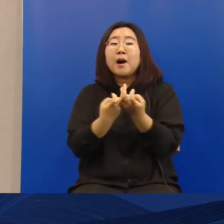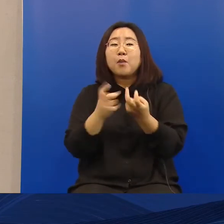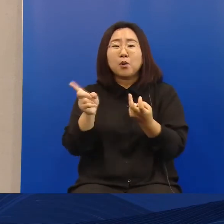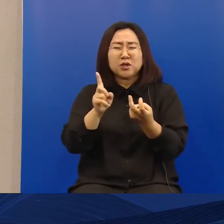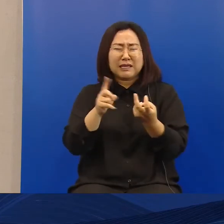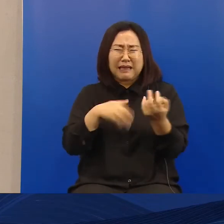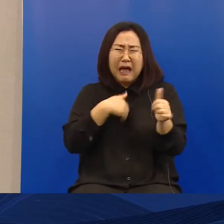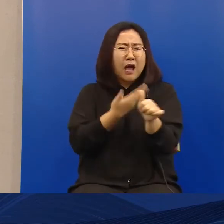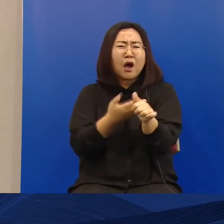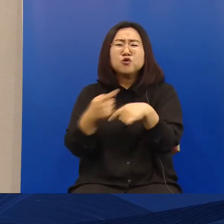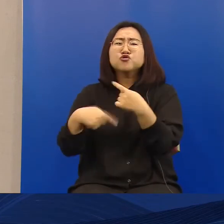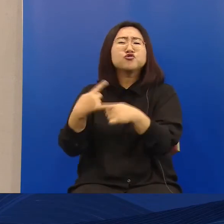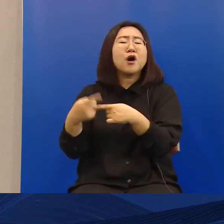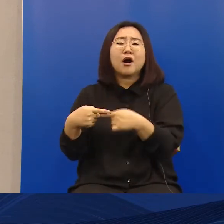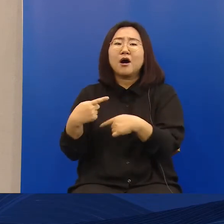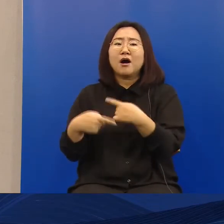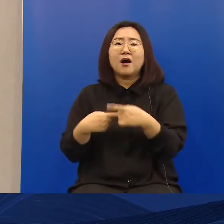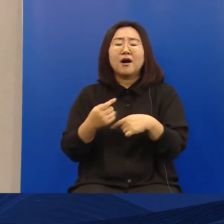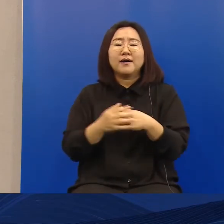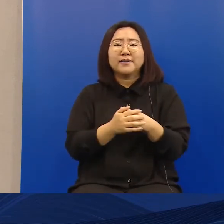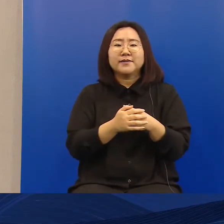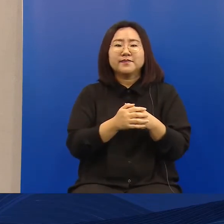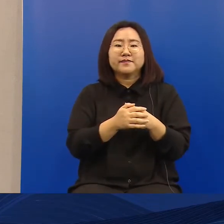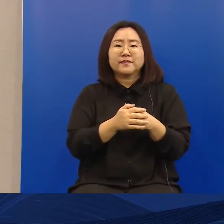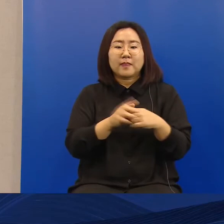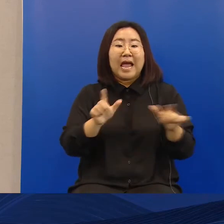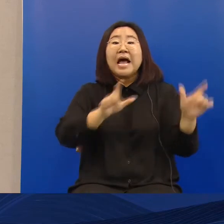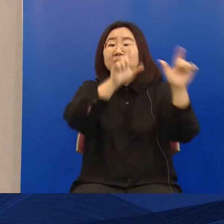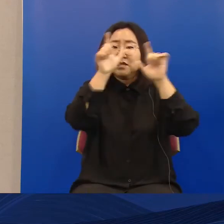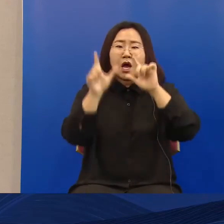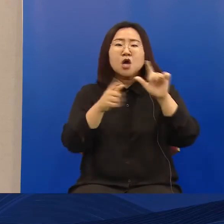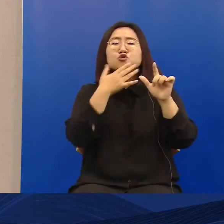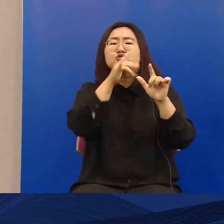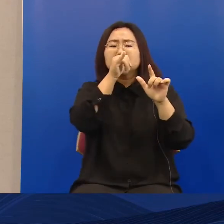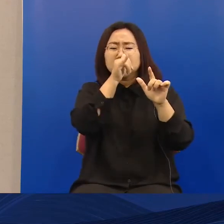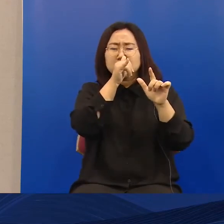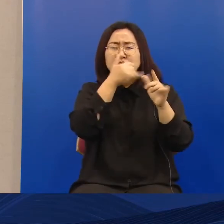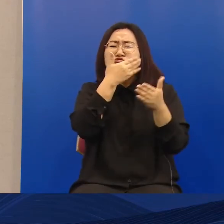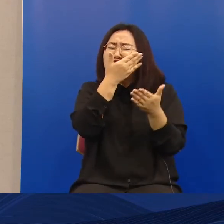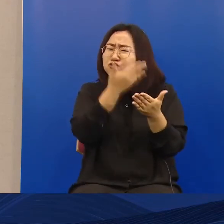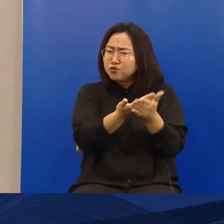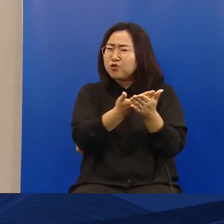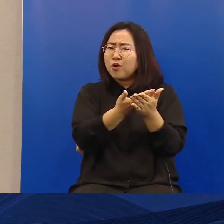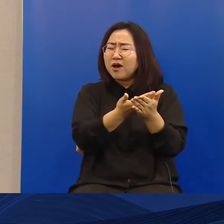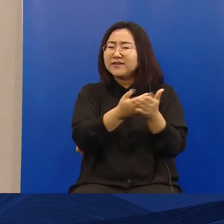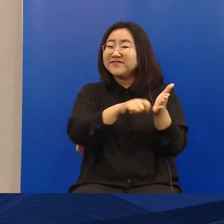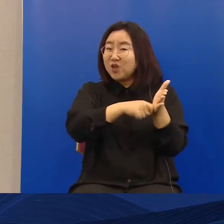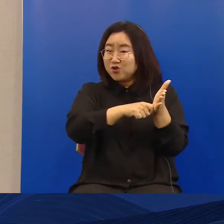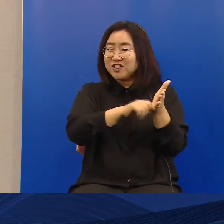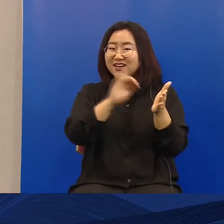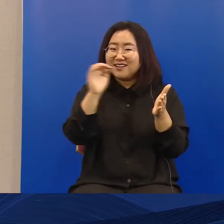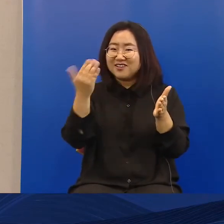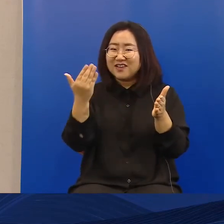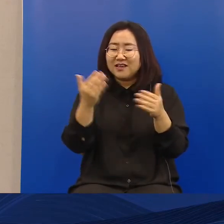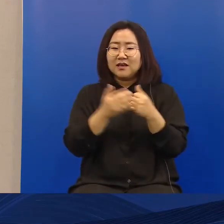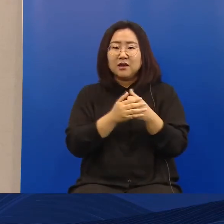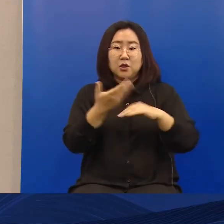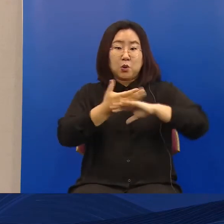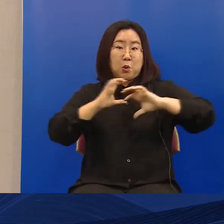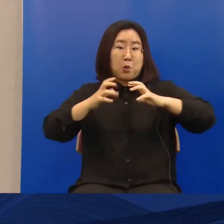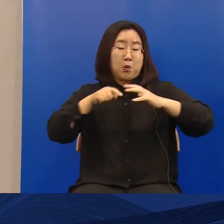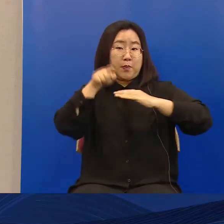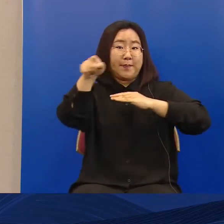해주고요. 그래서 이를 사람들을 살게 하는 중요한 열쇠입니다. 그리고 사람들이